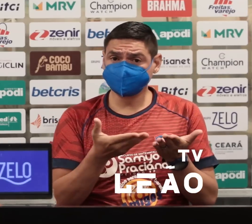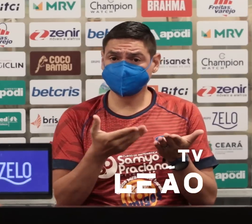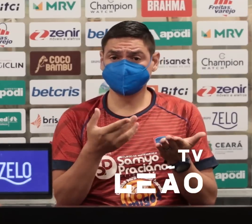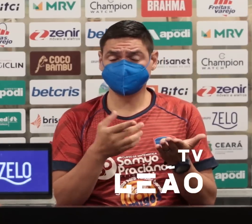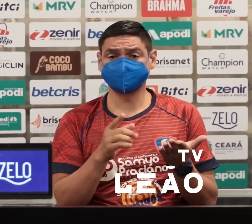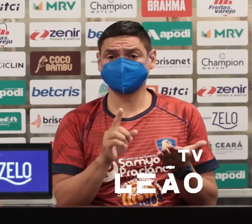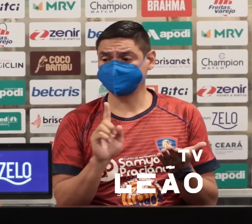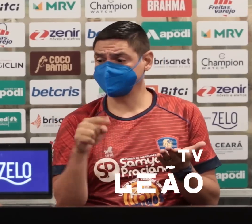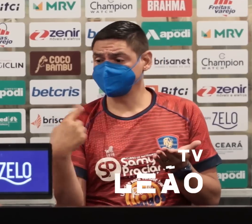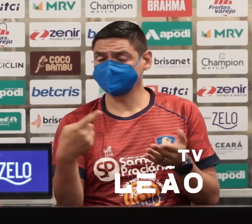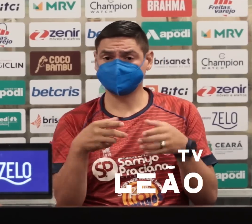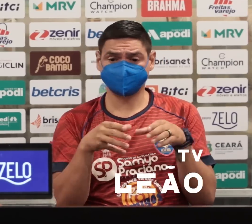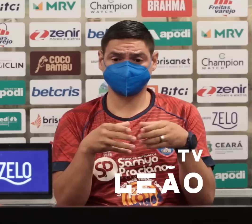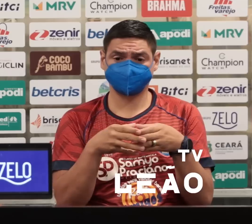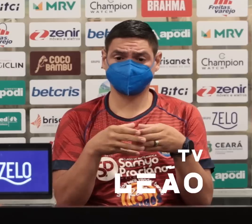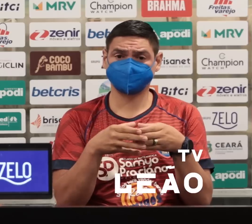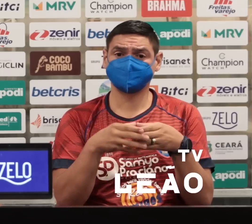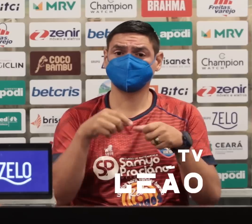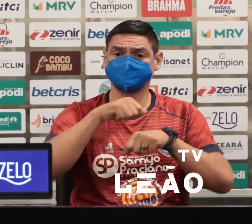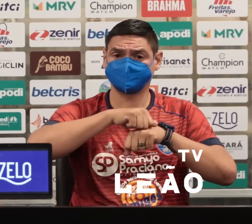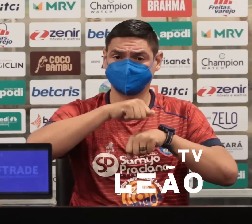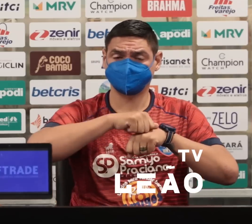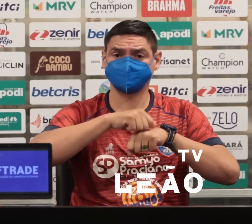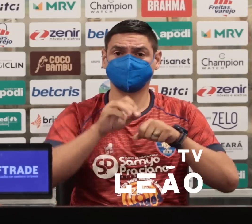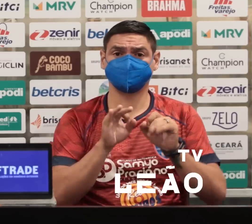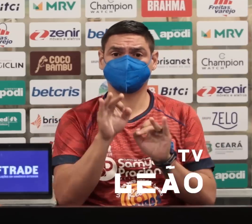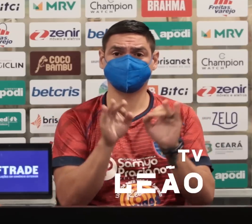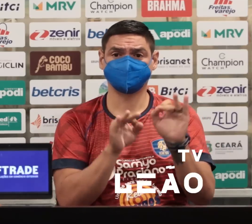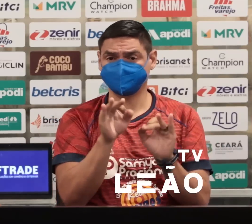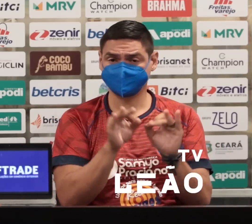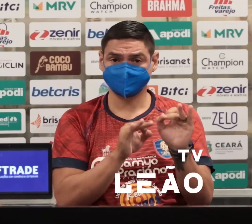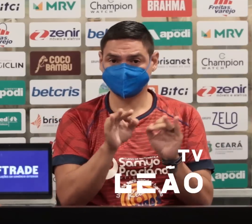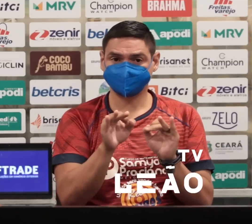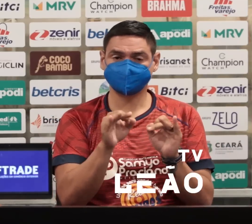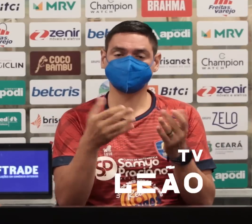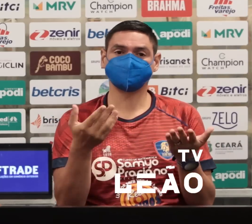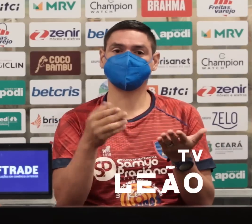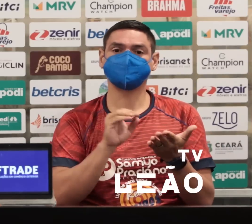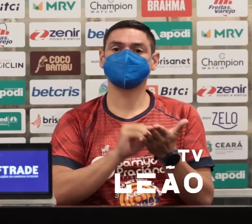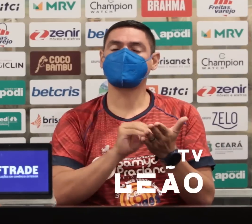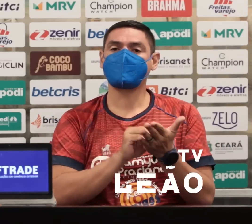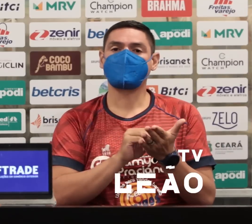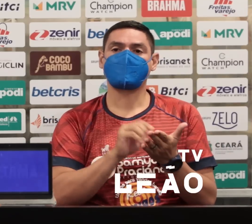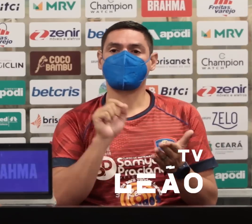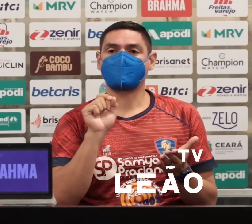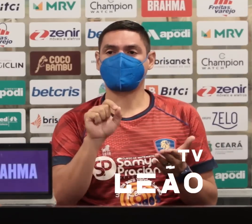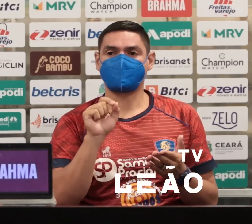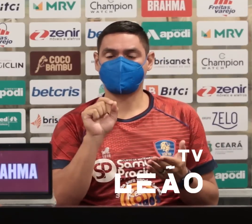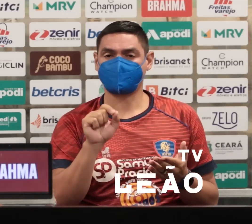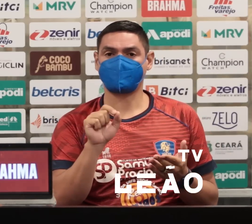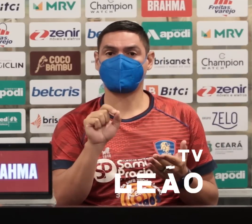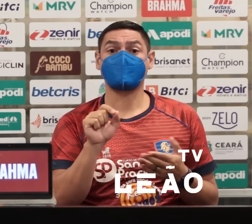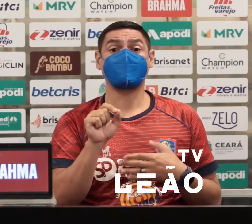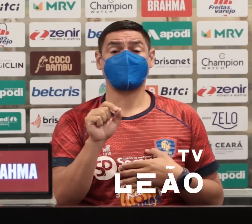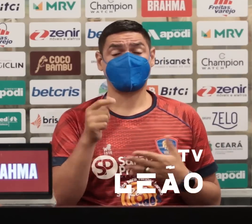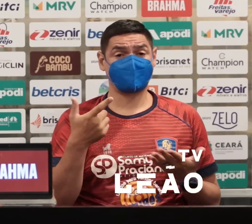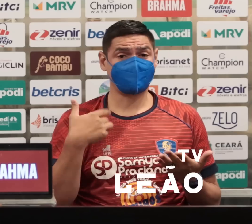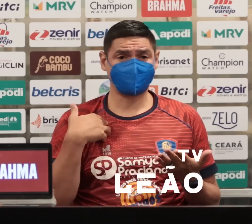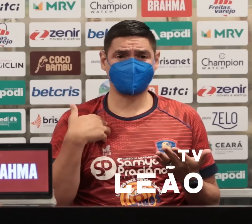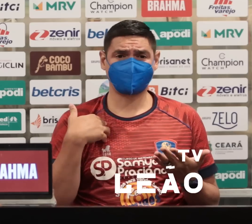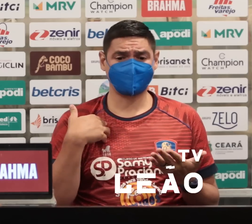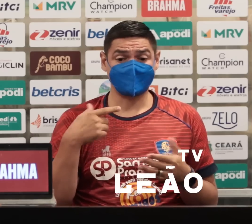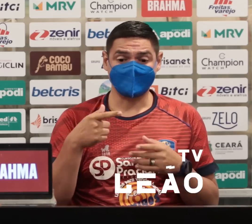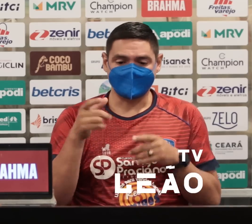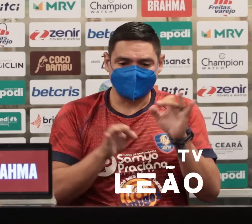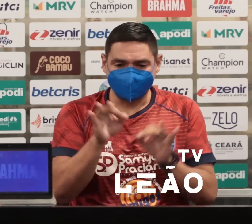nuestra situación de gol o nuestro funcionamiento no fue lo que nos esperábamos. Es